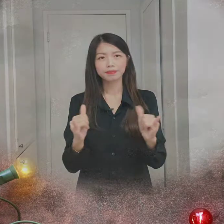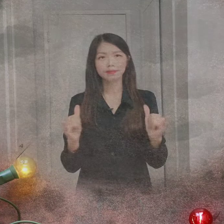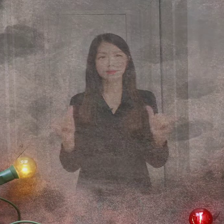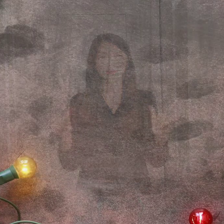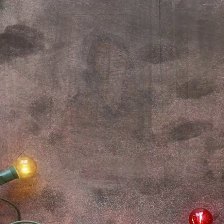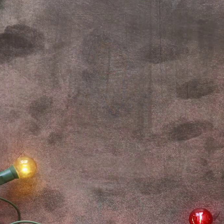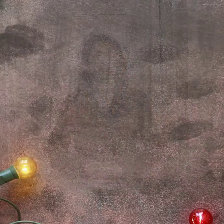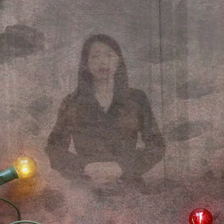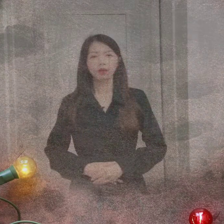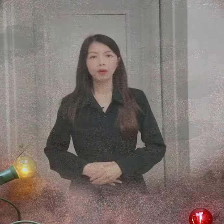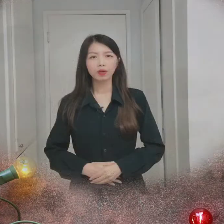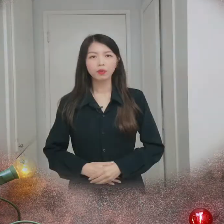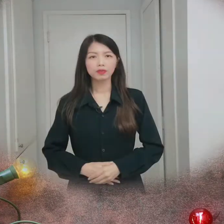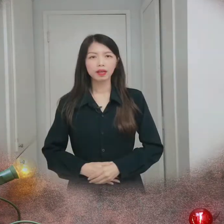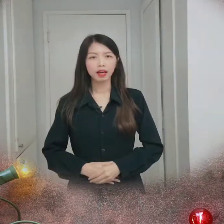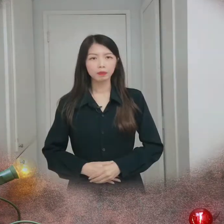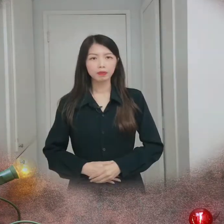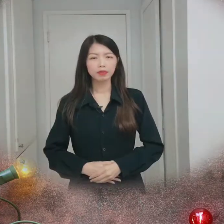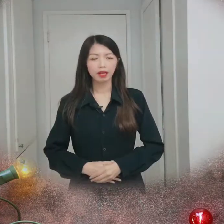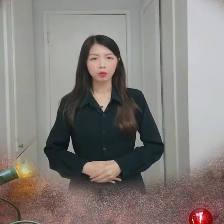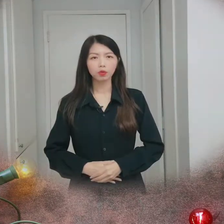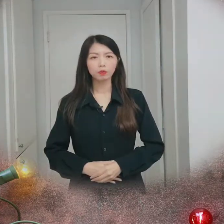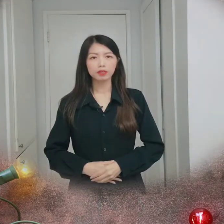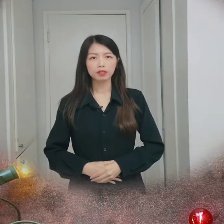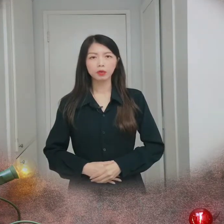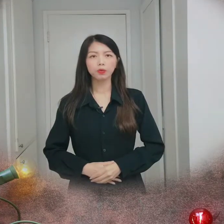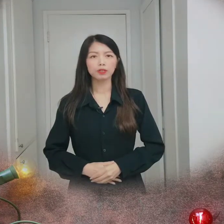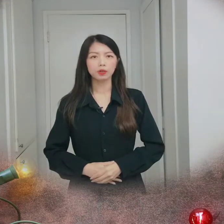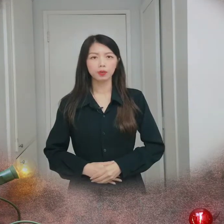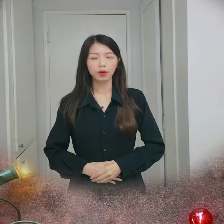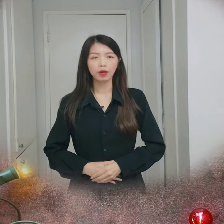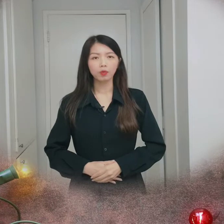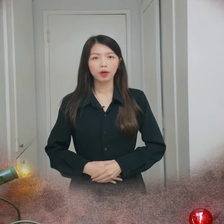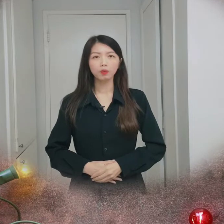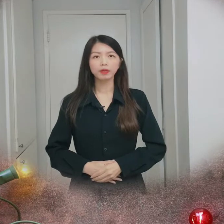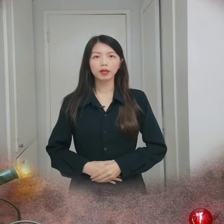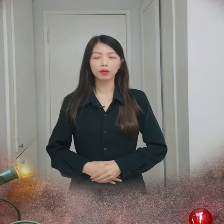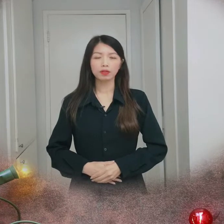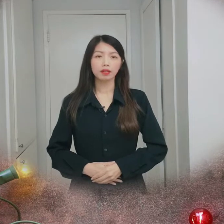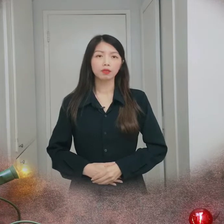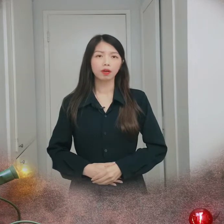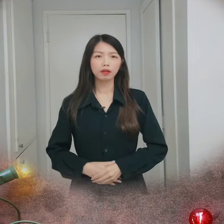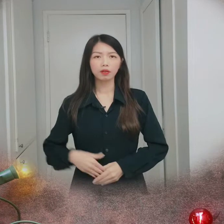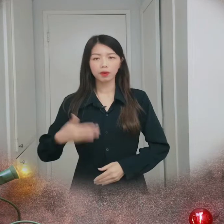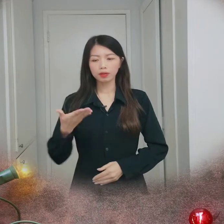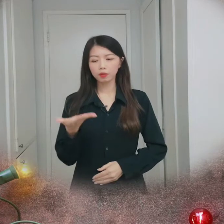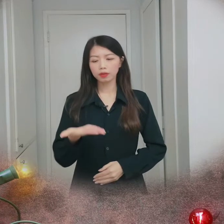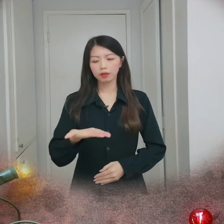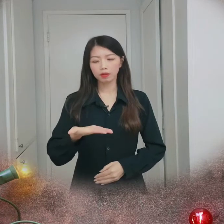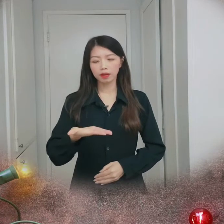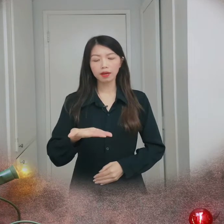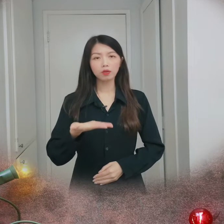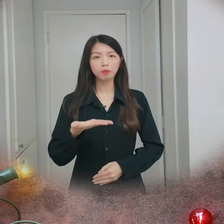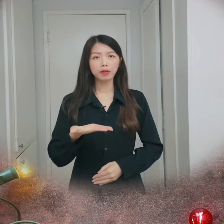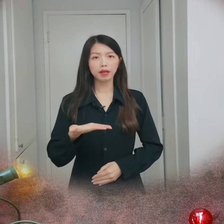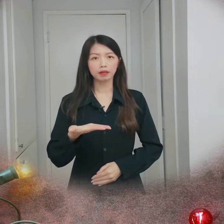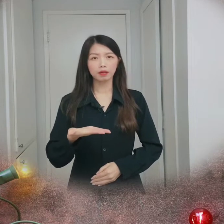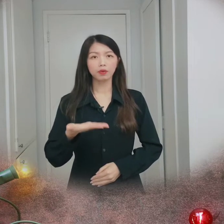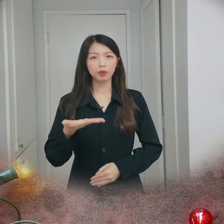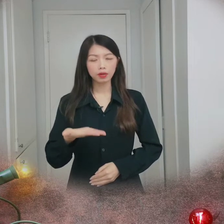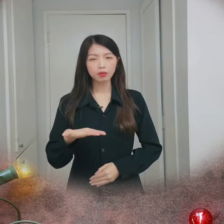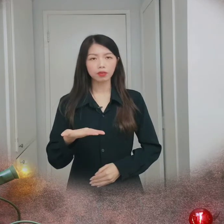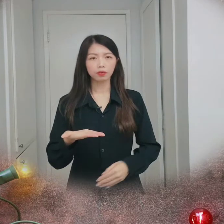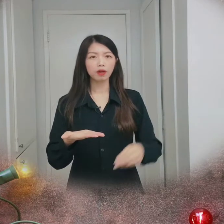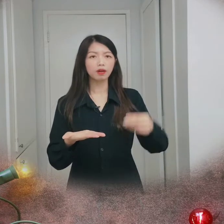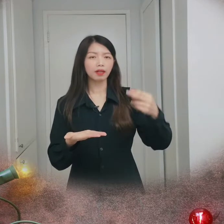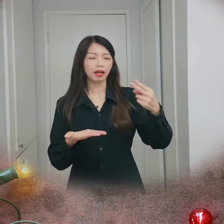사람. 외로운 자, 아픈 자도 빛으로 오시오. 외롭다라고 한 뜻의 수어는 왼손은 이렇게 손바닥을